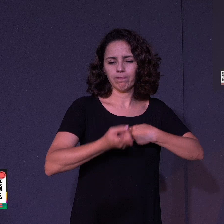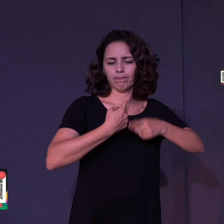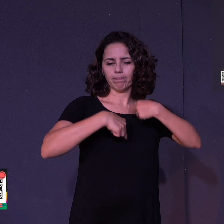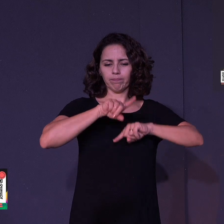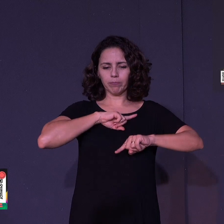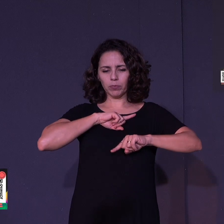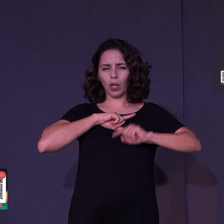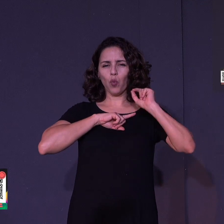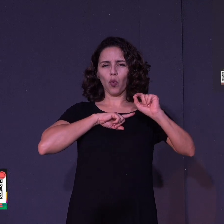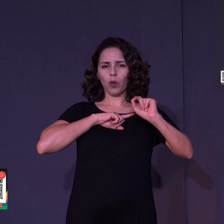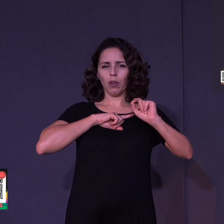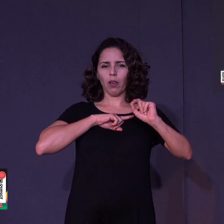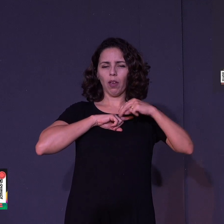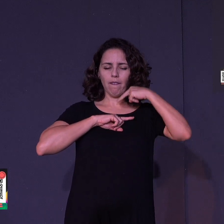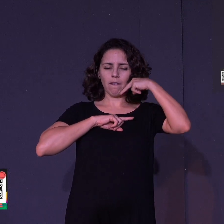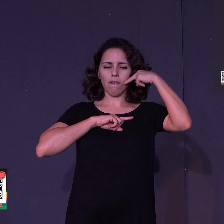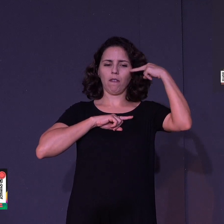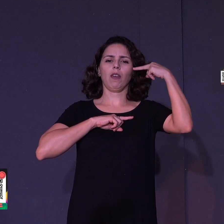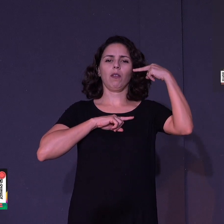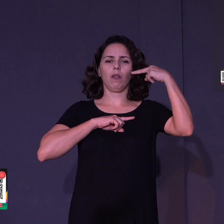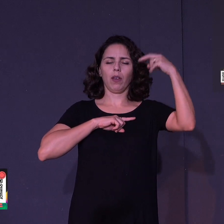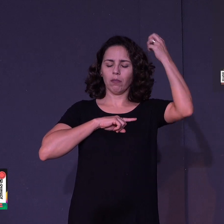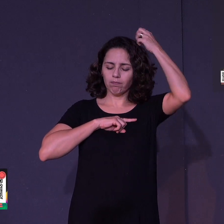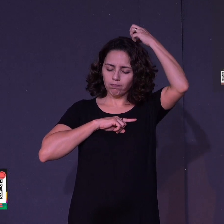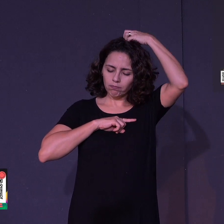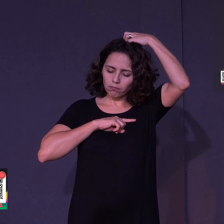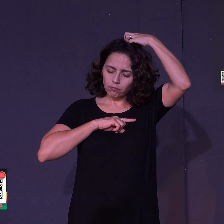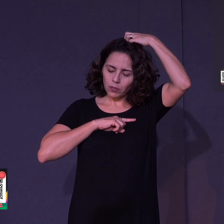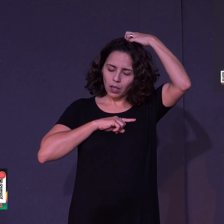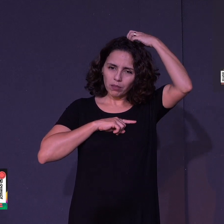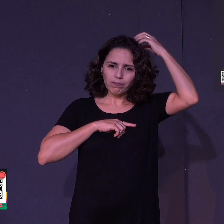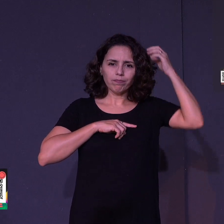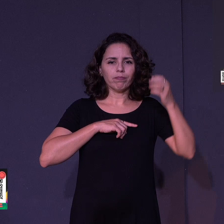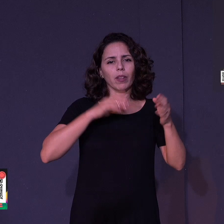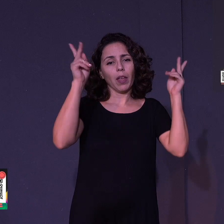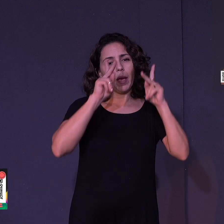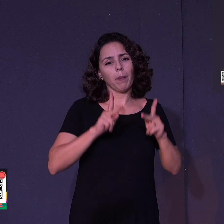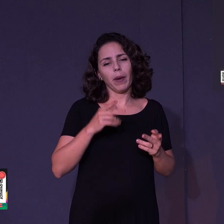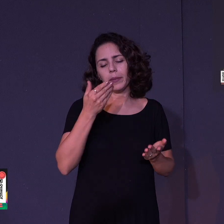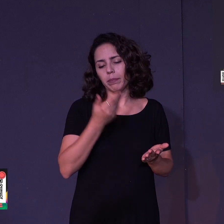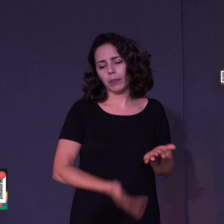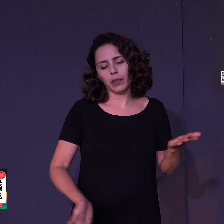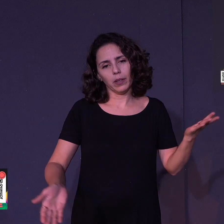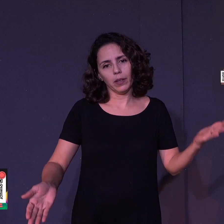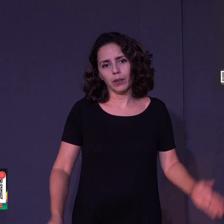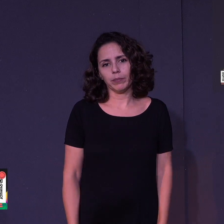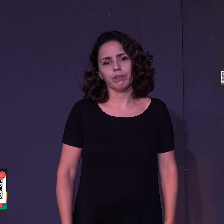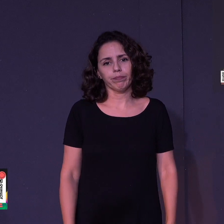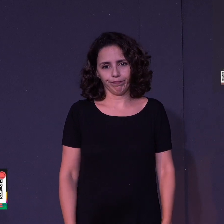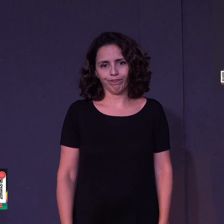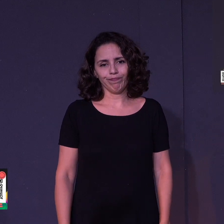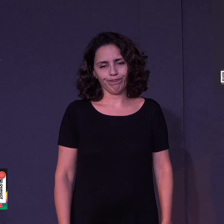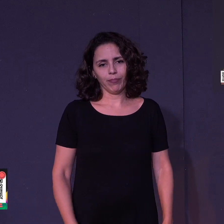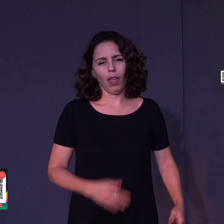perda da paz. Algo que hoje em dia ainda acontece, algo que hoje em dia ainda nos aflige. Somos